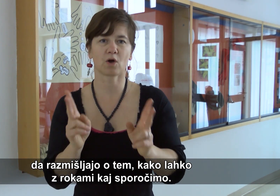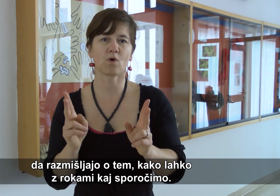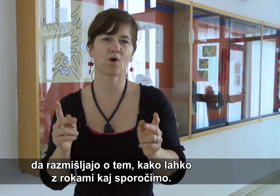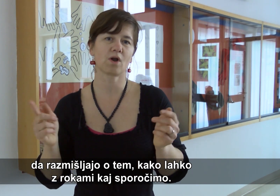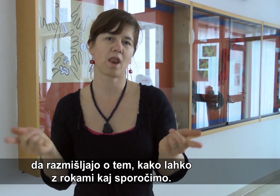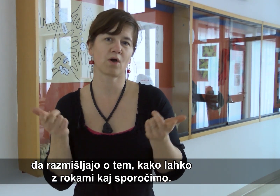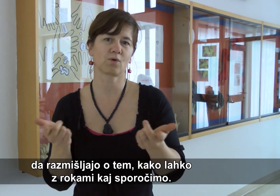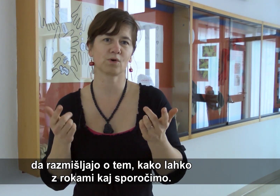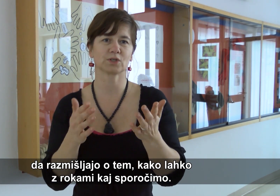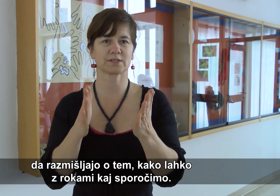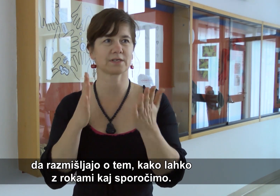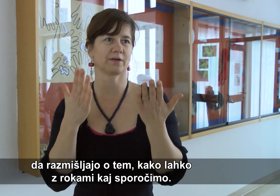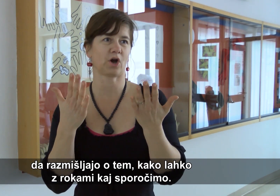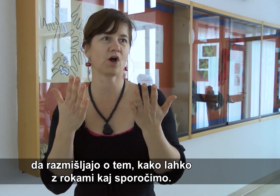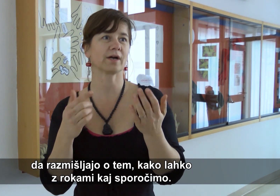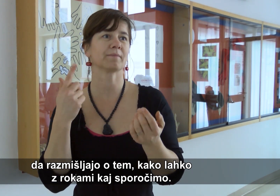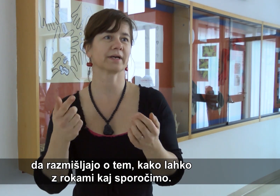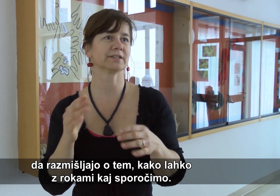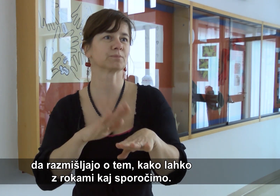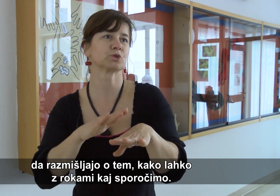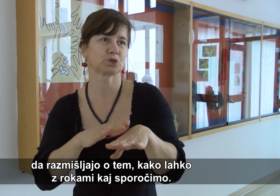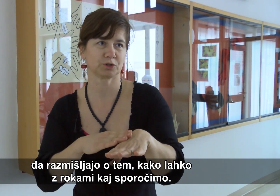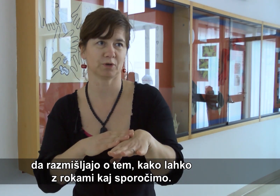kako lahko z rokam kaj sporočimo.